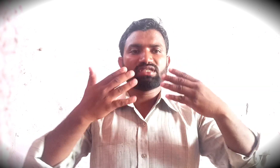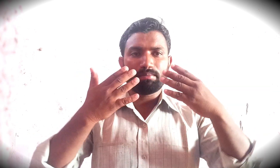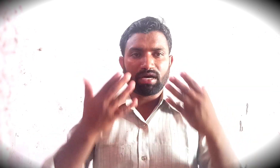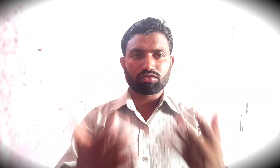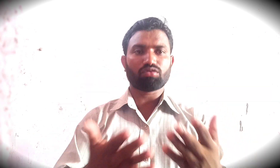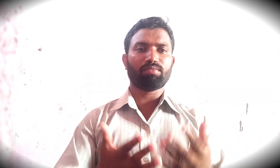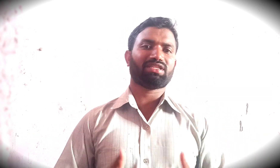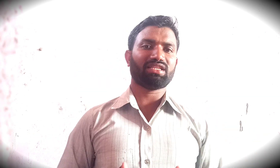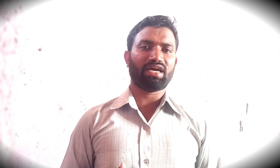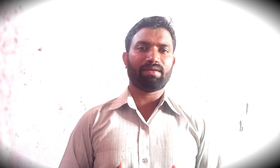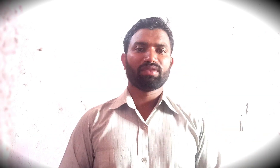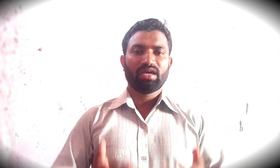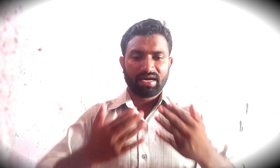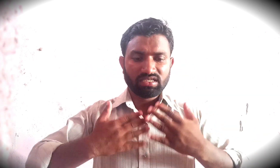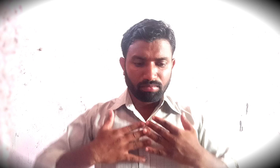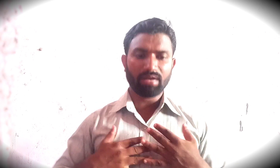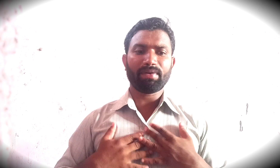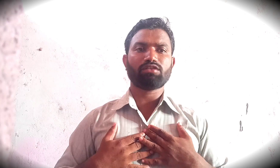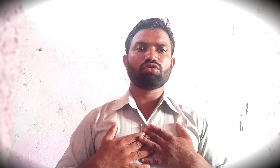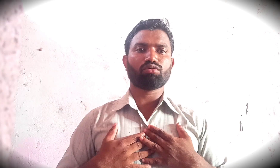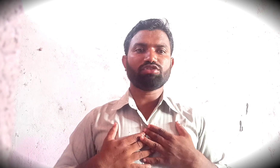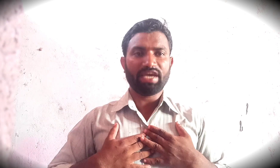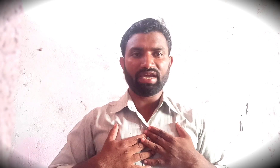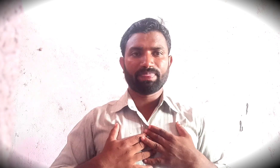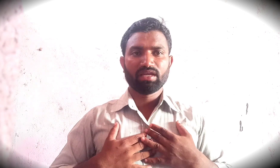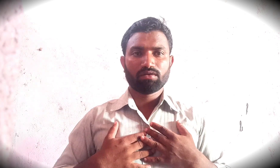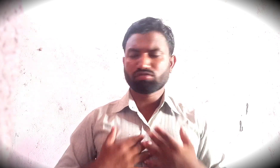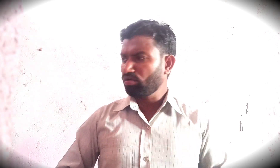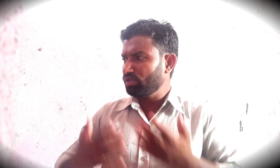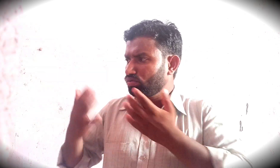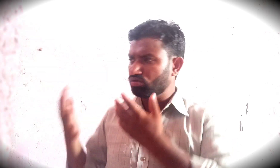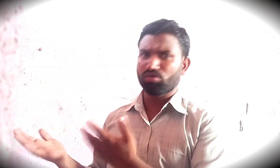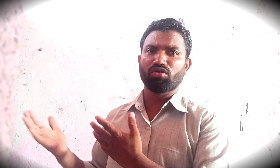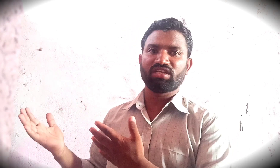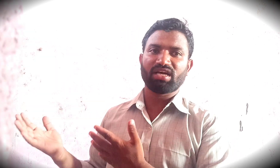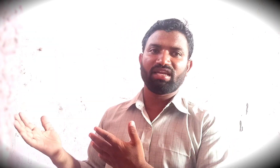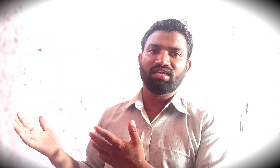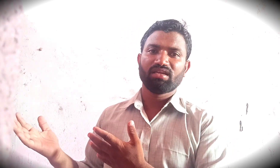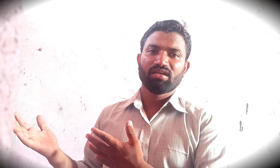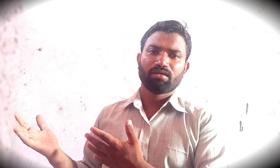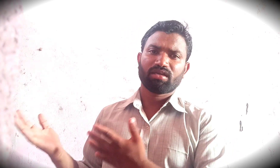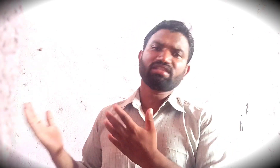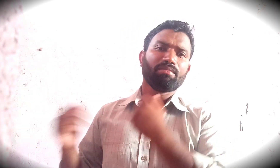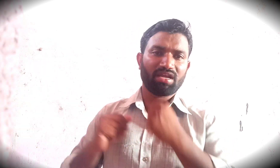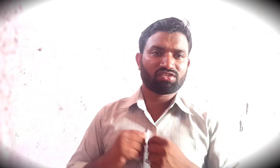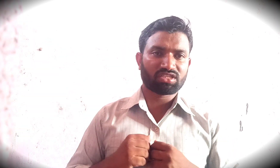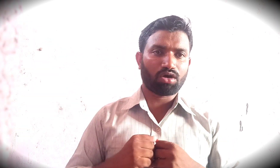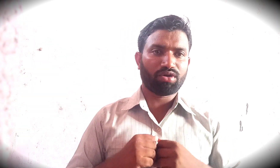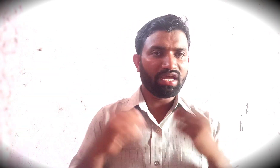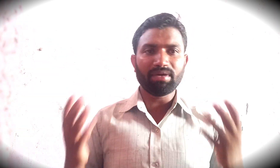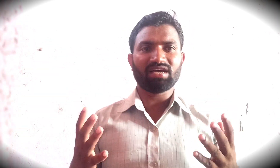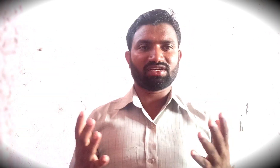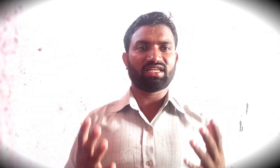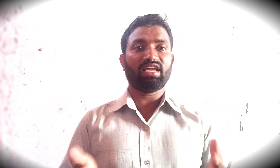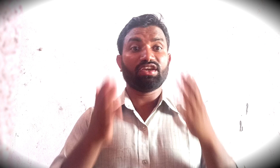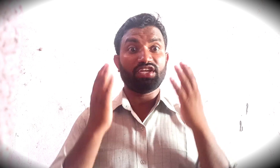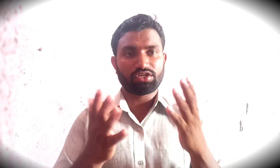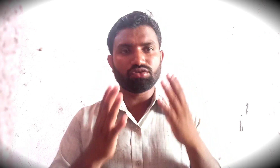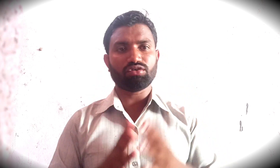सब बातों को बताता है। आज मेरे पास जो कुछ है उसको मैं दूसरों को अधिकारी कैसे बना सकता हूं? नहीं बना सकते। लेकिन यीशु को